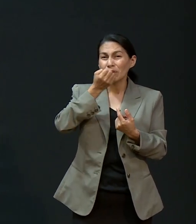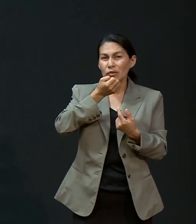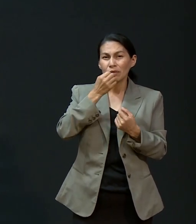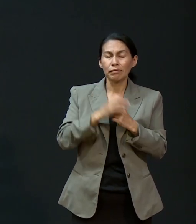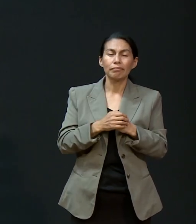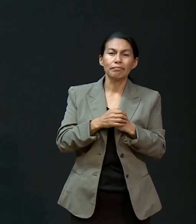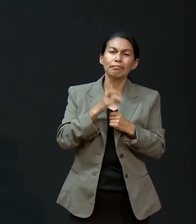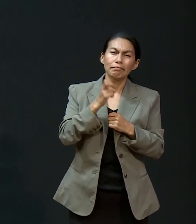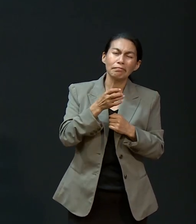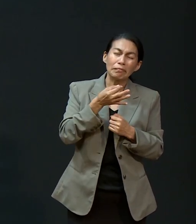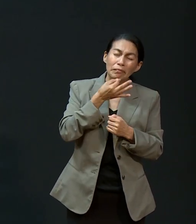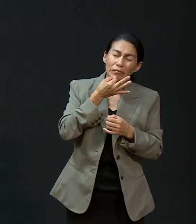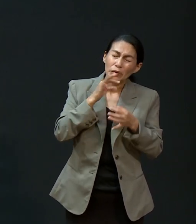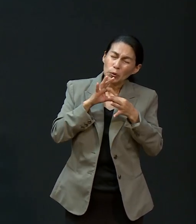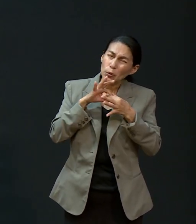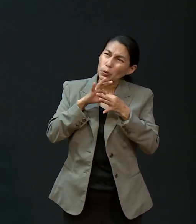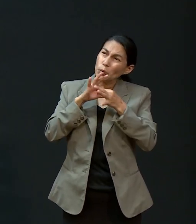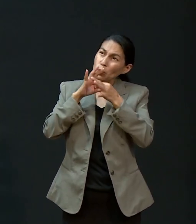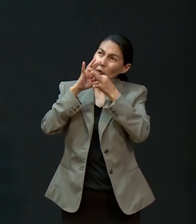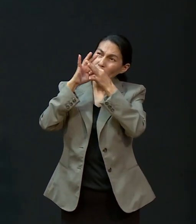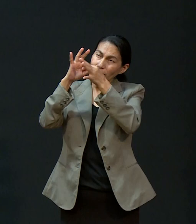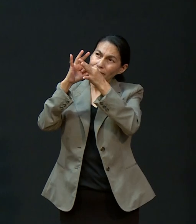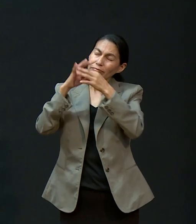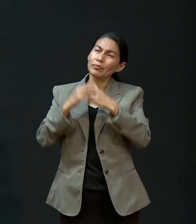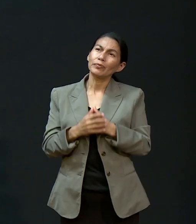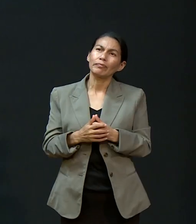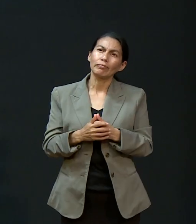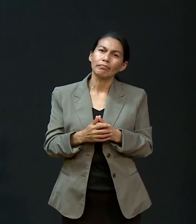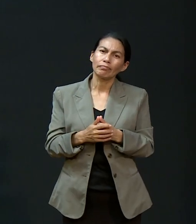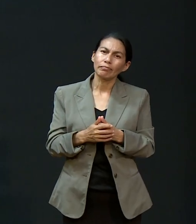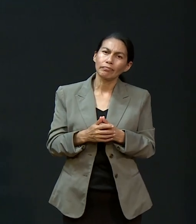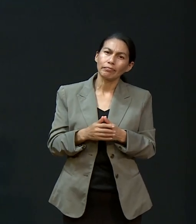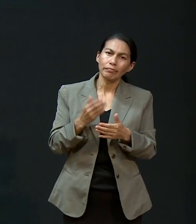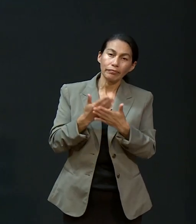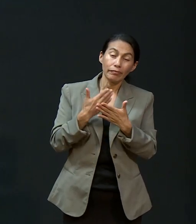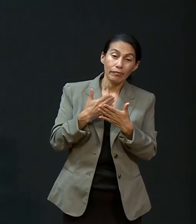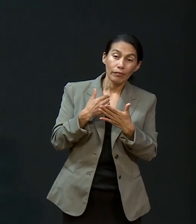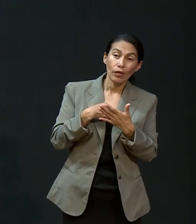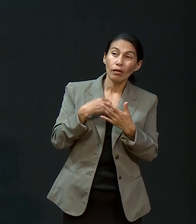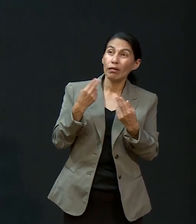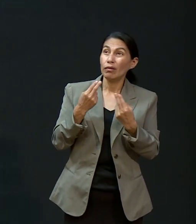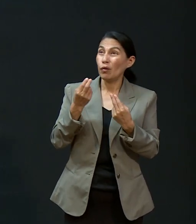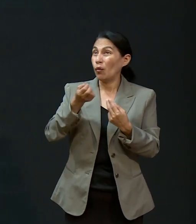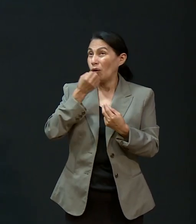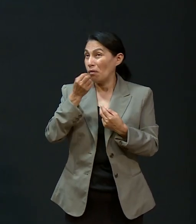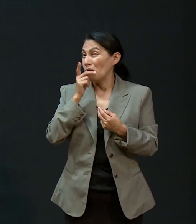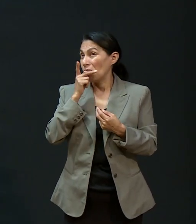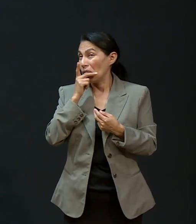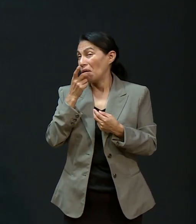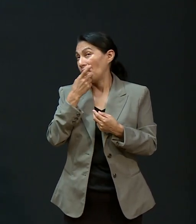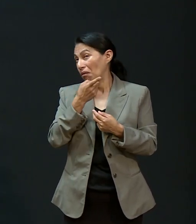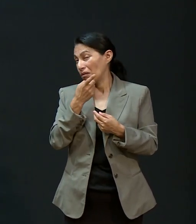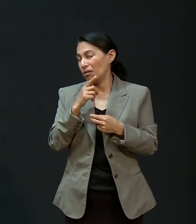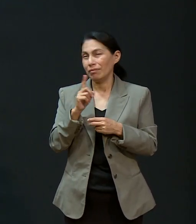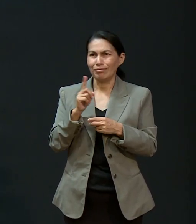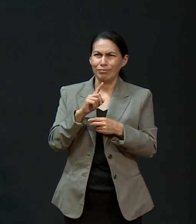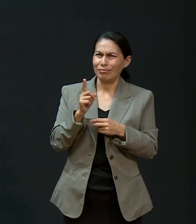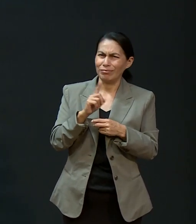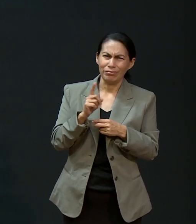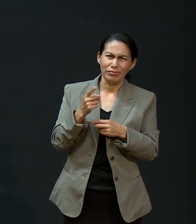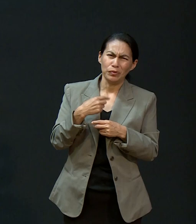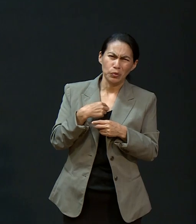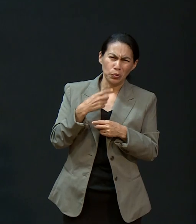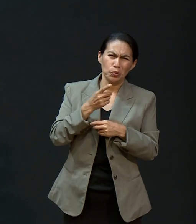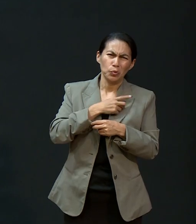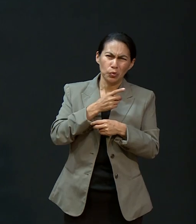tener un poco más de momentos personales con él. Ya no de, ah, necesito orar porque mis papás me dijeron que